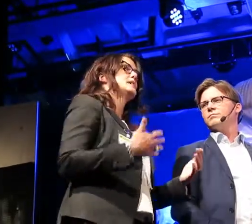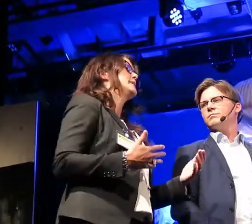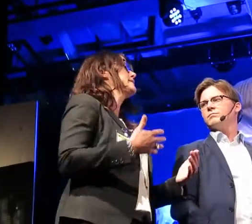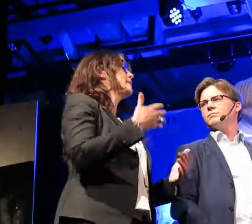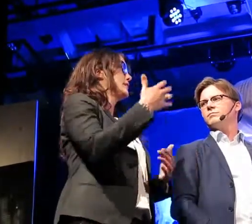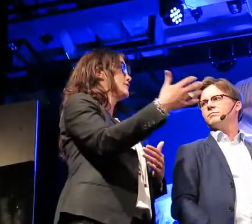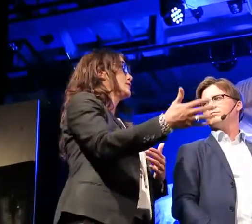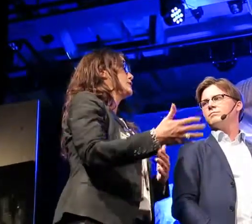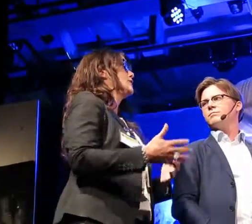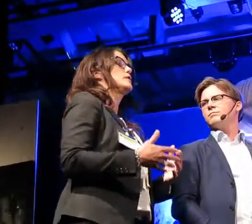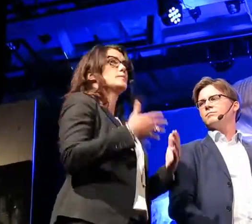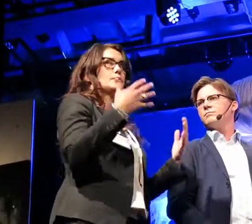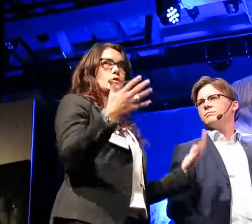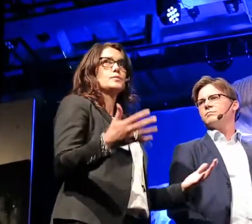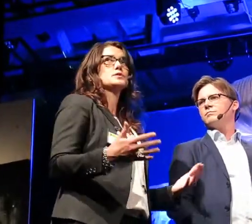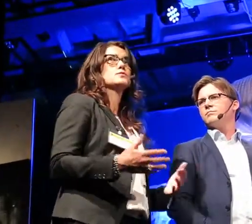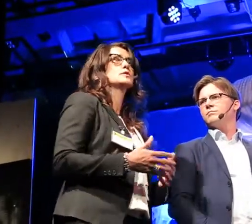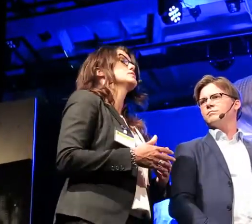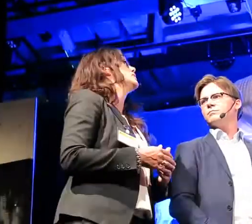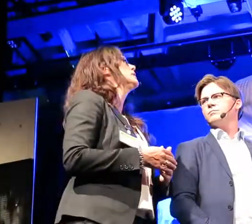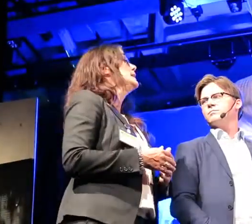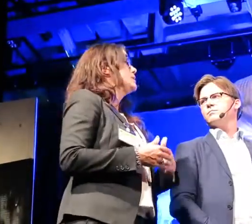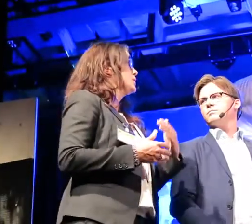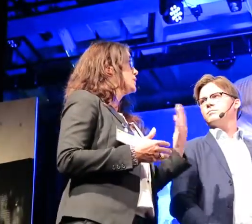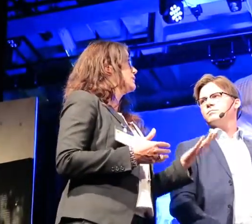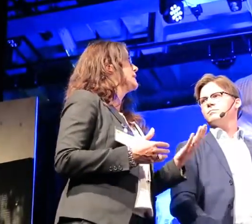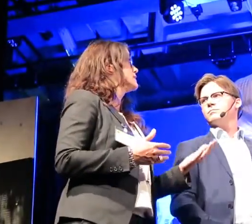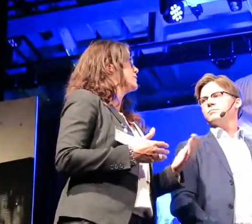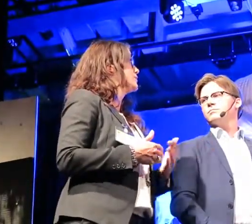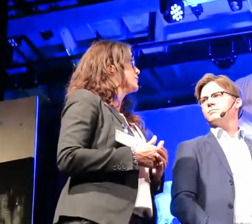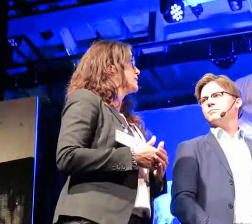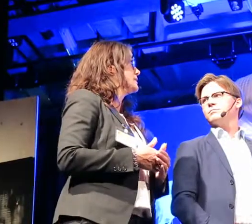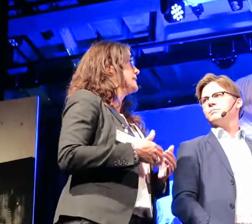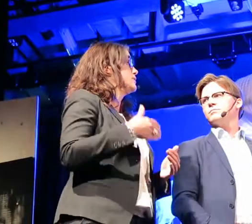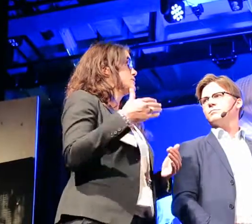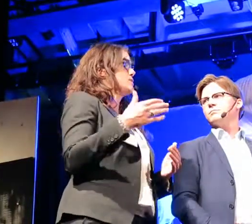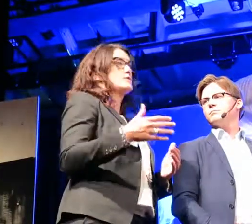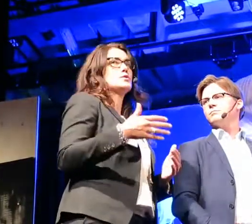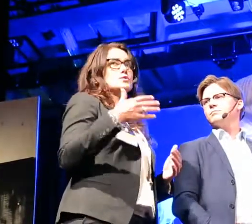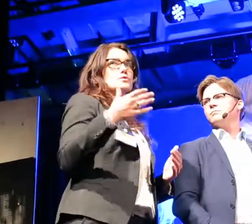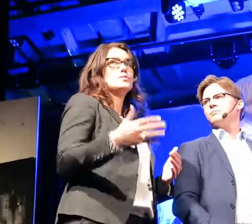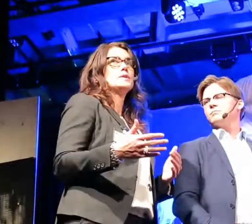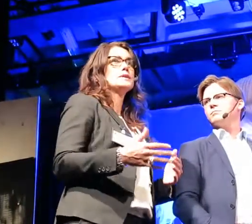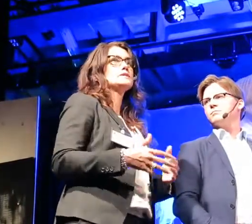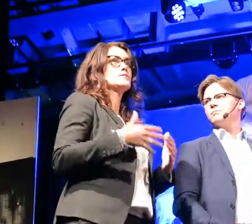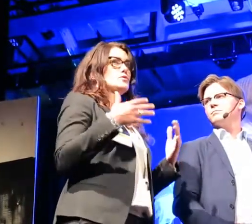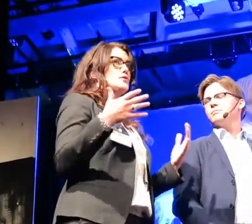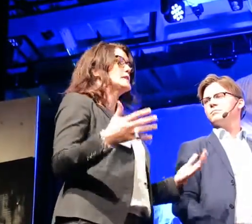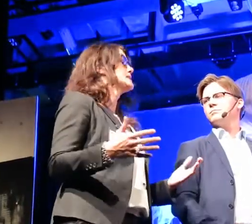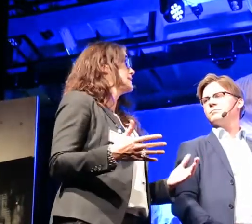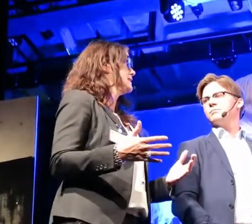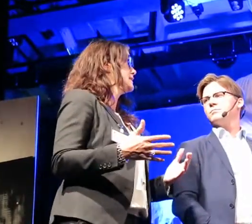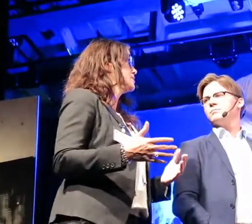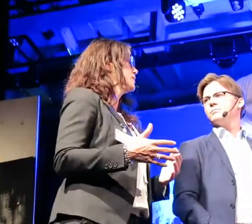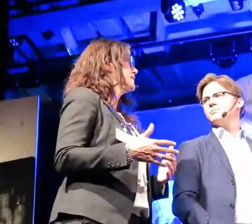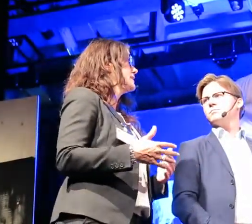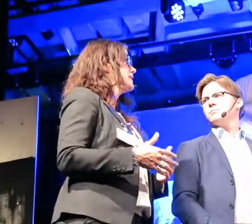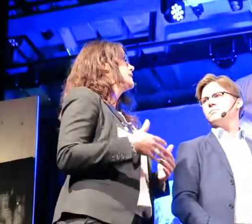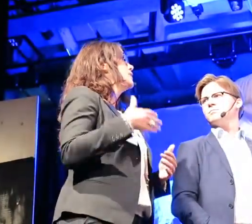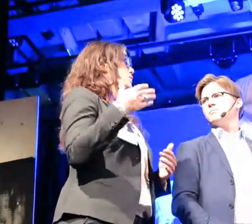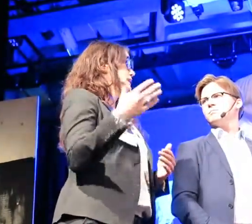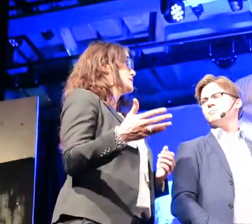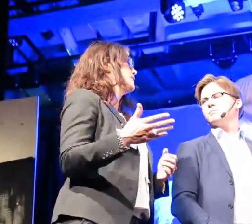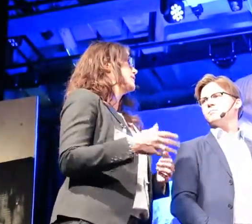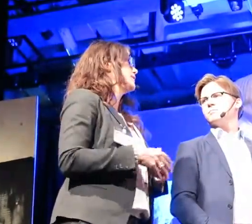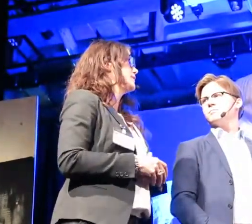vi också samarbetar med företag, med privatpersoner och så. Mycket av det här som efterfrågas är ju sånt som vi också jobbar med som nu finns i regeringens